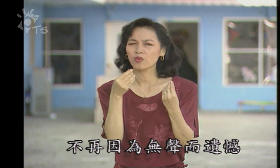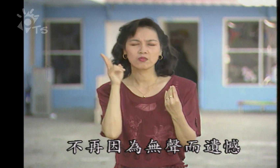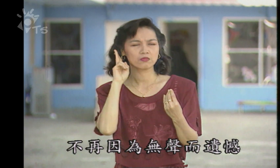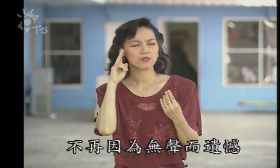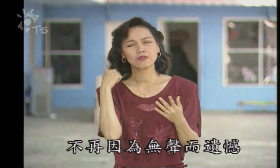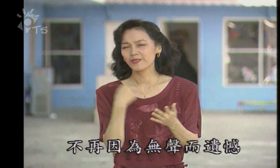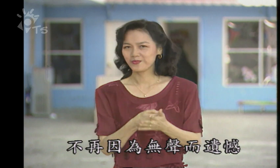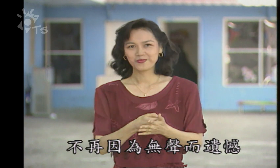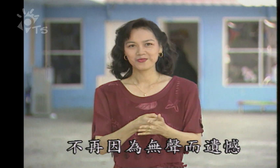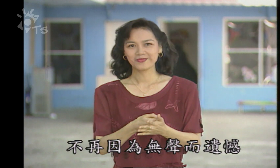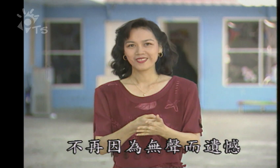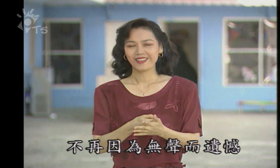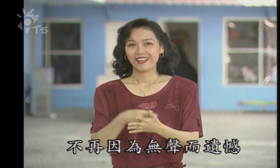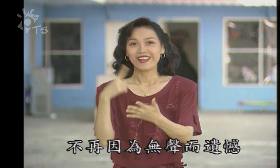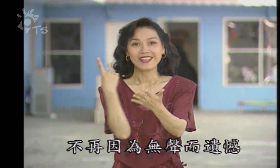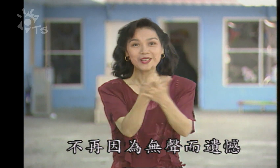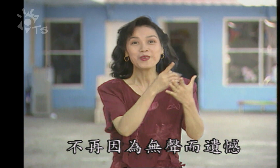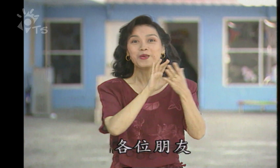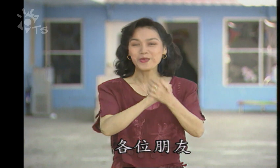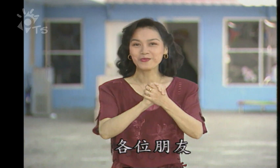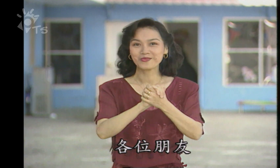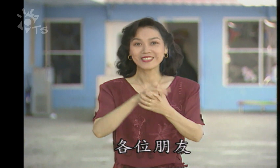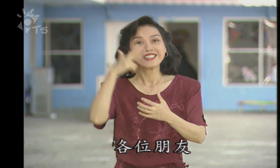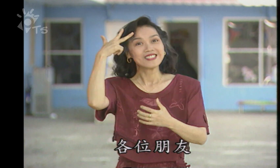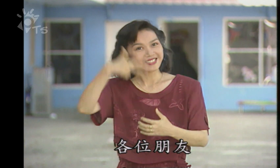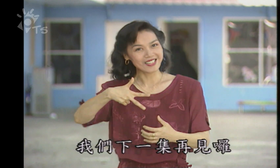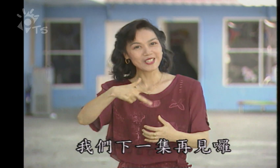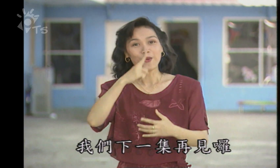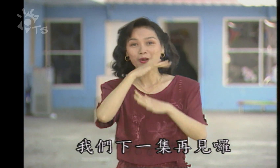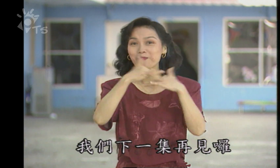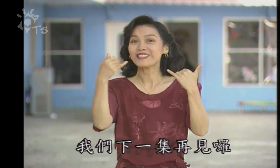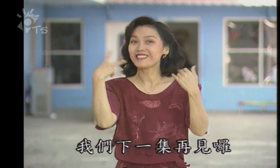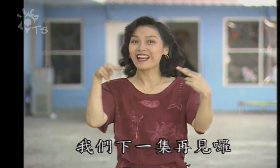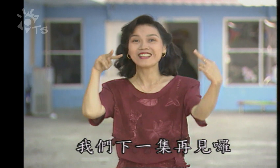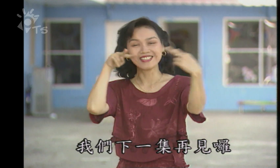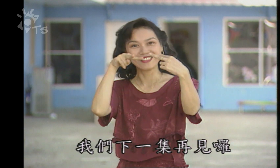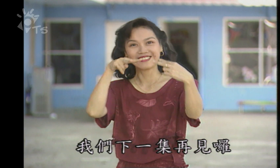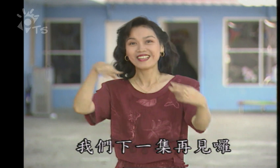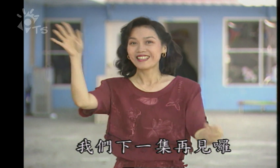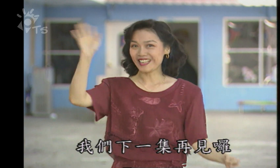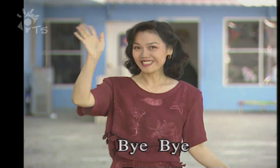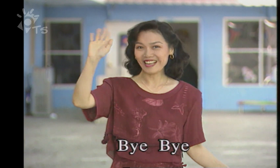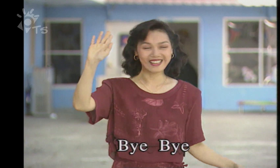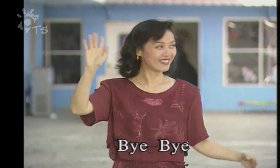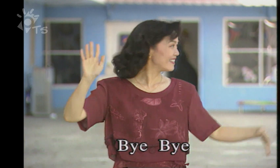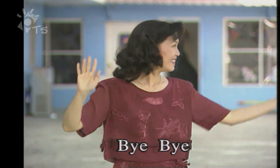无声而遗憾。各位朋友，我们下集再见喽，拜拜。